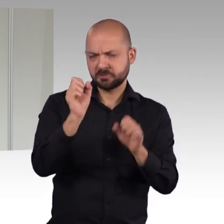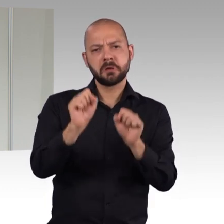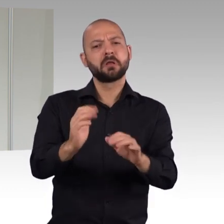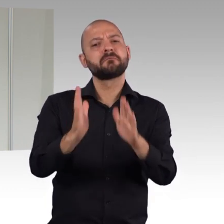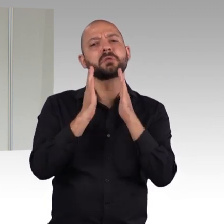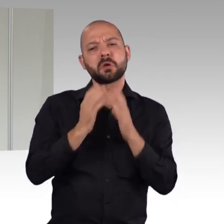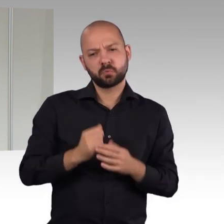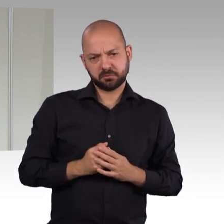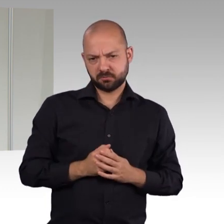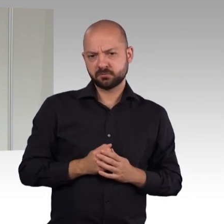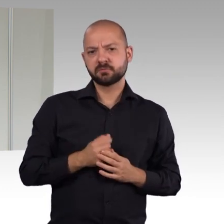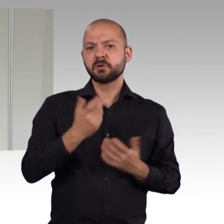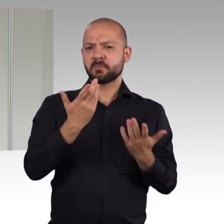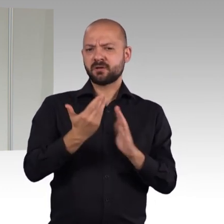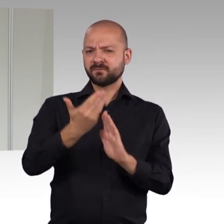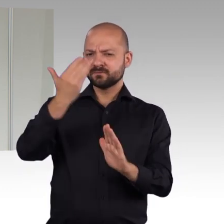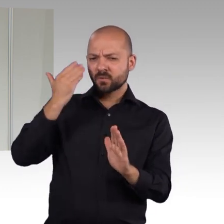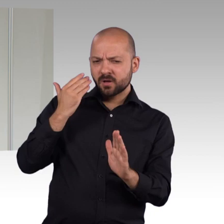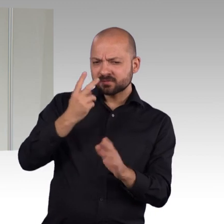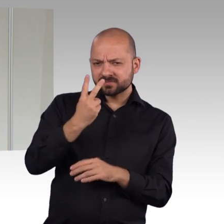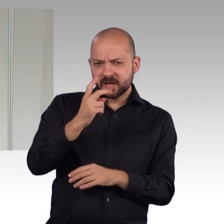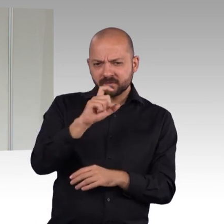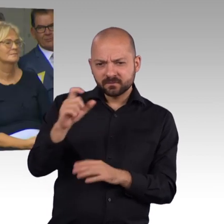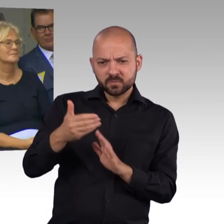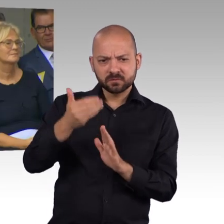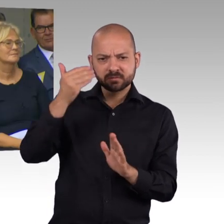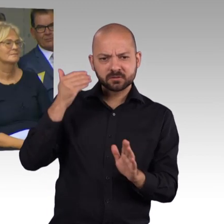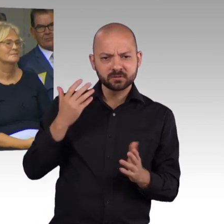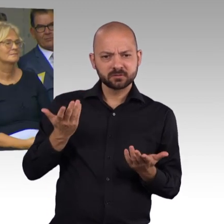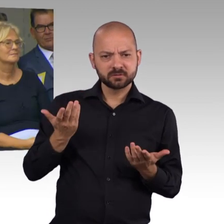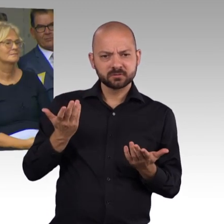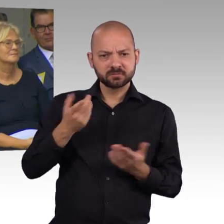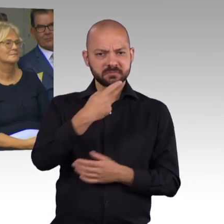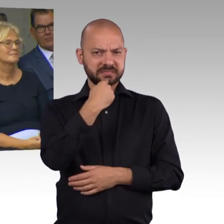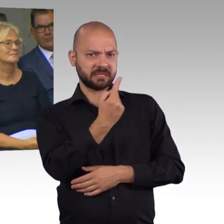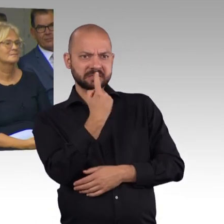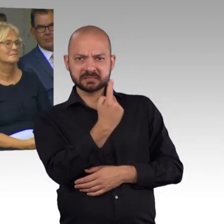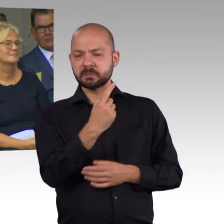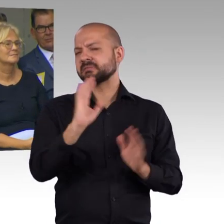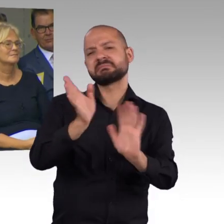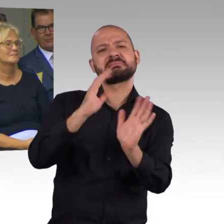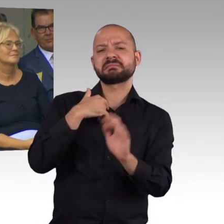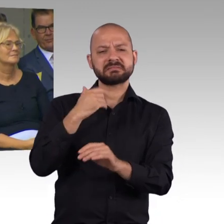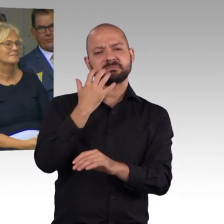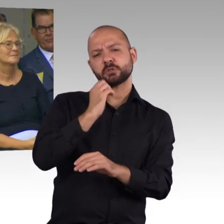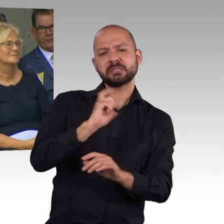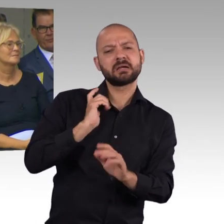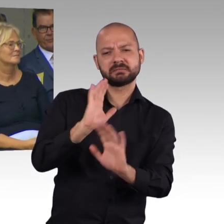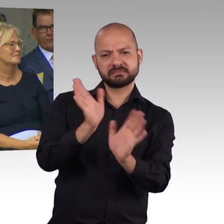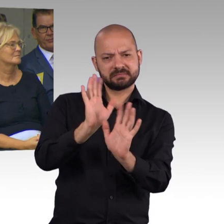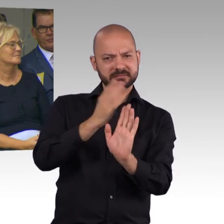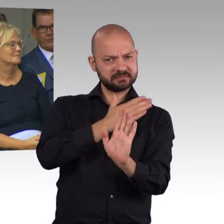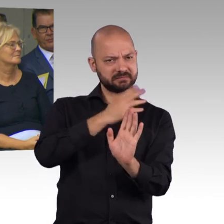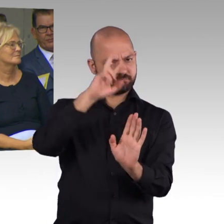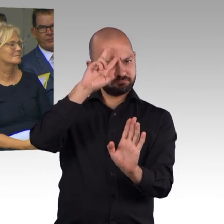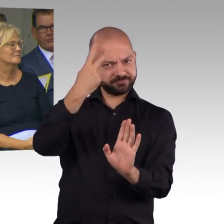Mit Ihrer Art Politik zu machen, schädigt die Bundesregierung nachhaltig das Vertrauen der Bevölkerung in unseren Staat.